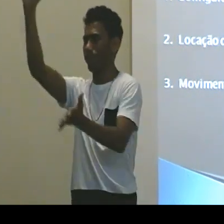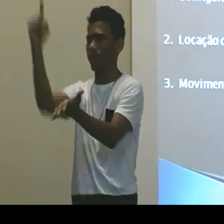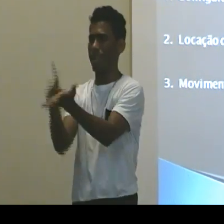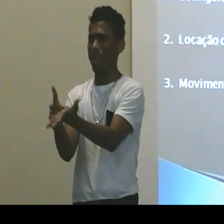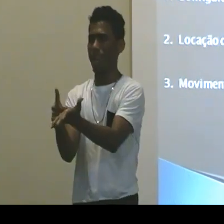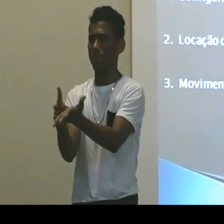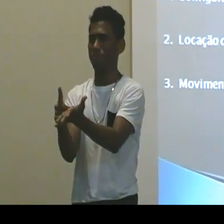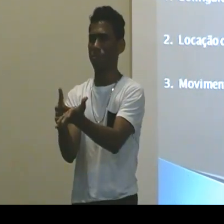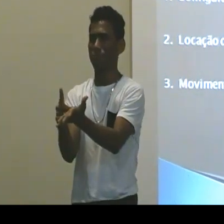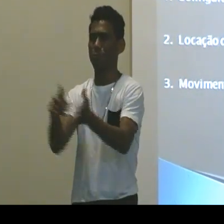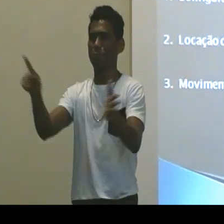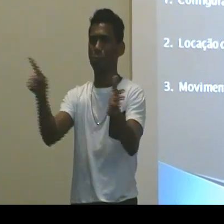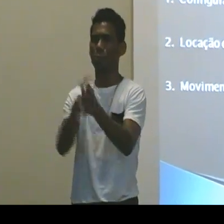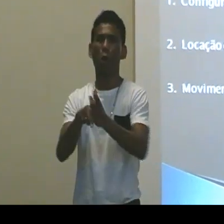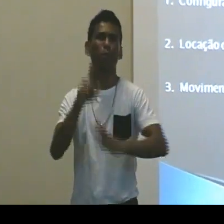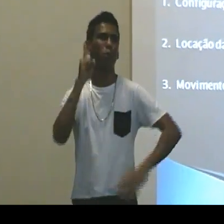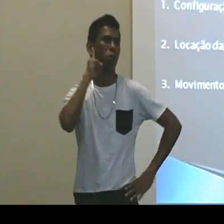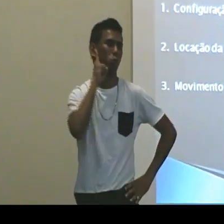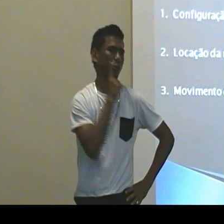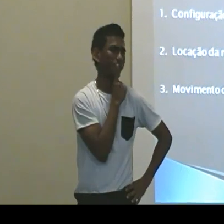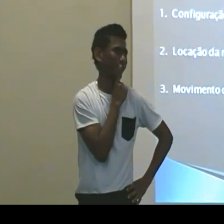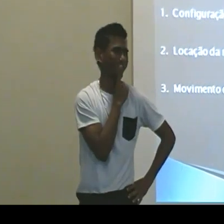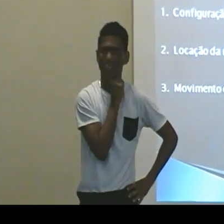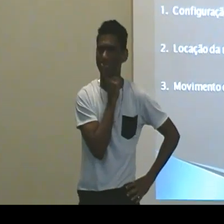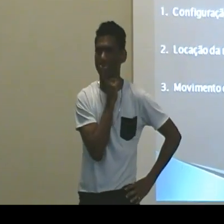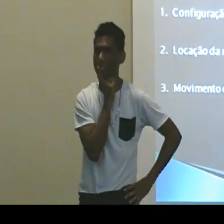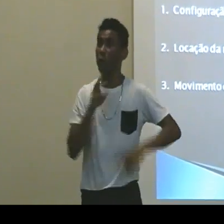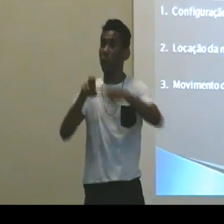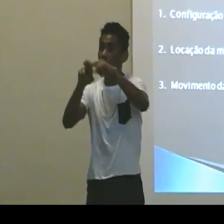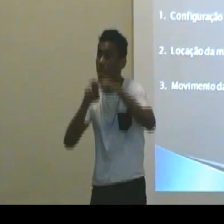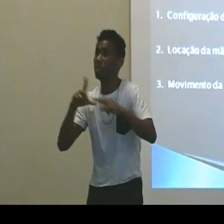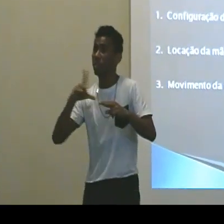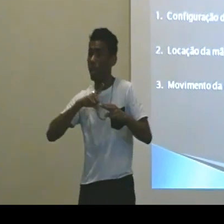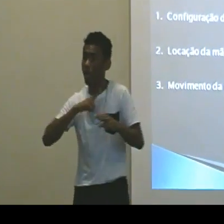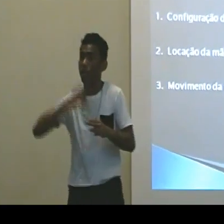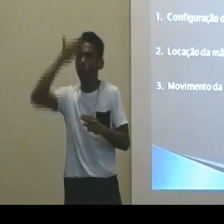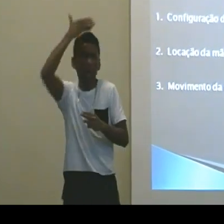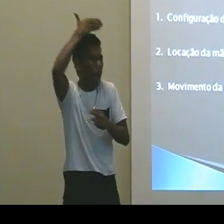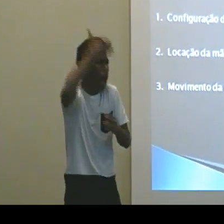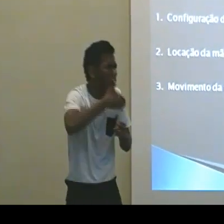também caracterizam a língua de sinais. E ela é a língua dos surdos.